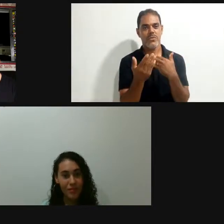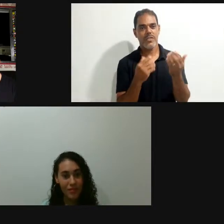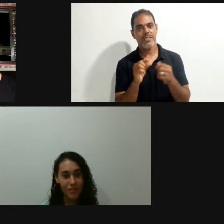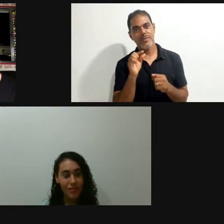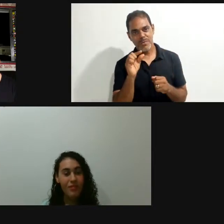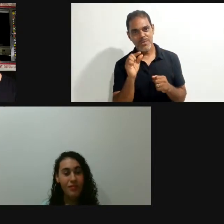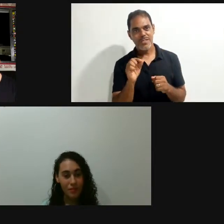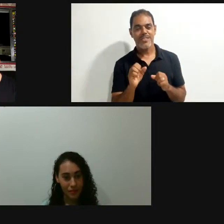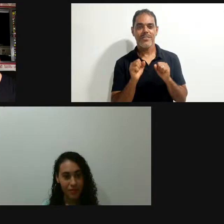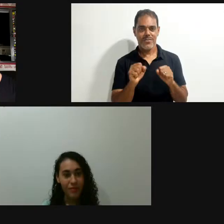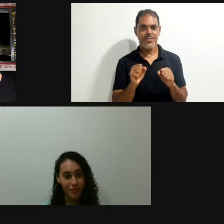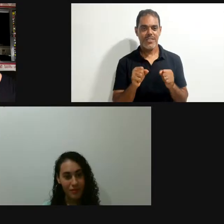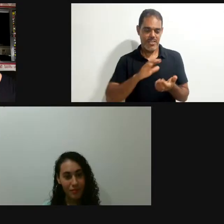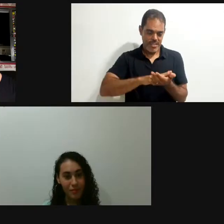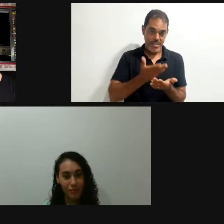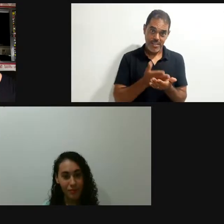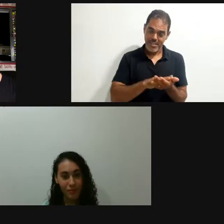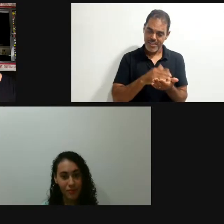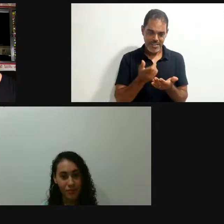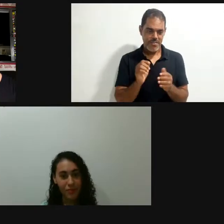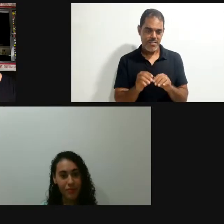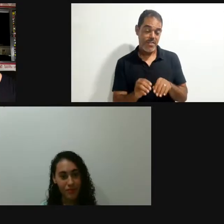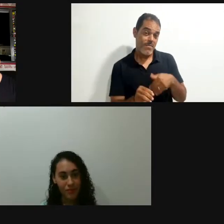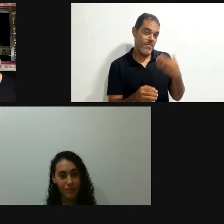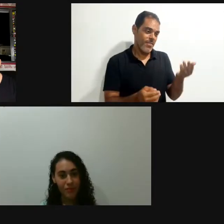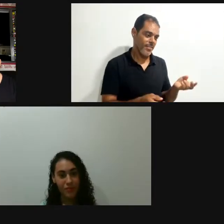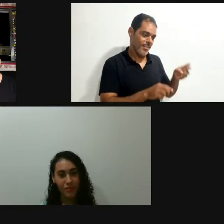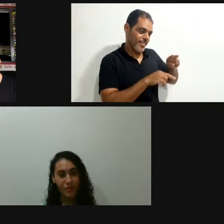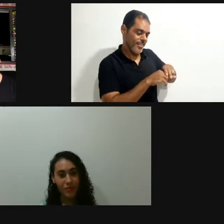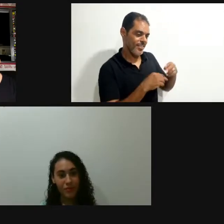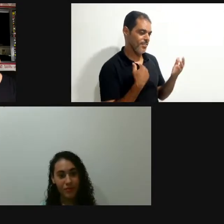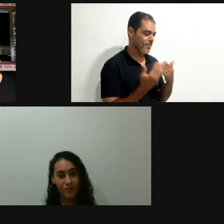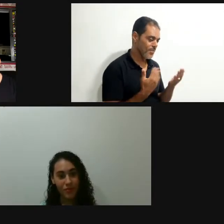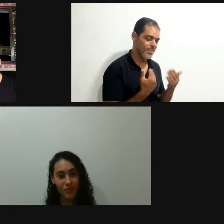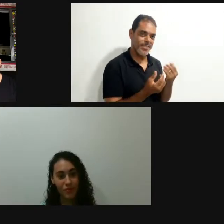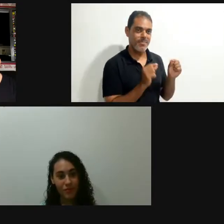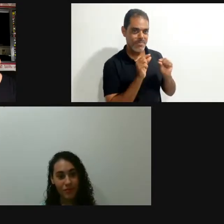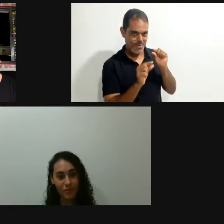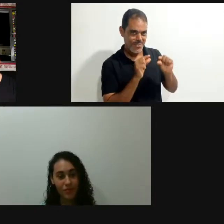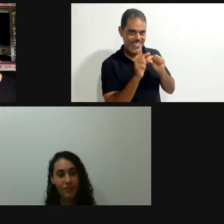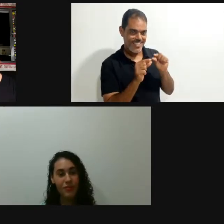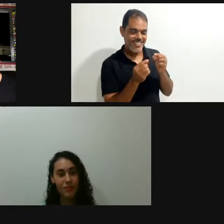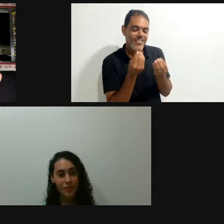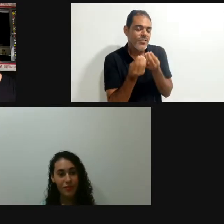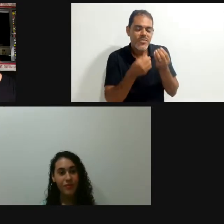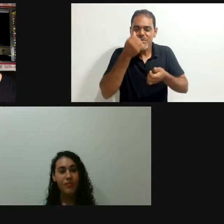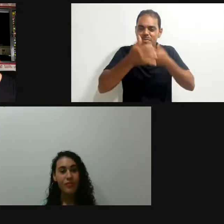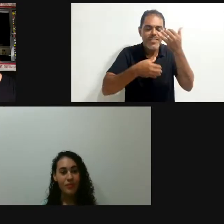parte do Libras, para eles apresentar, se eles prestam uns trabalho de Libras.